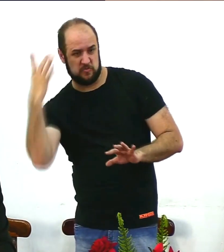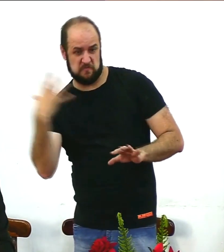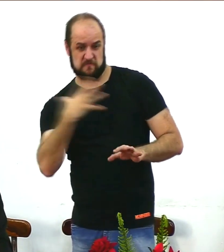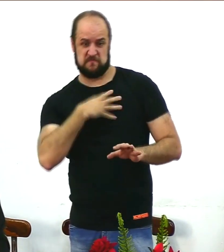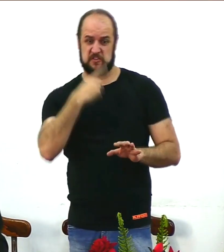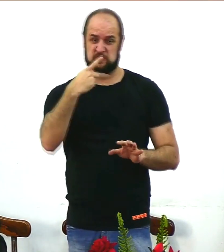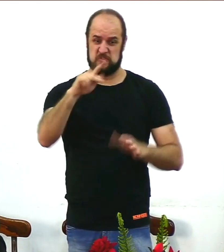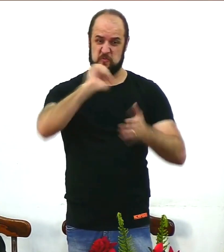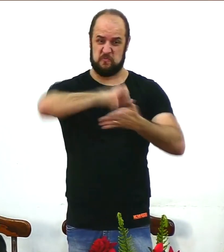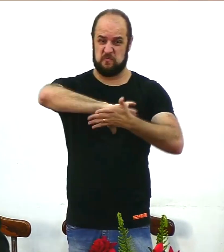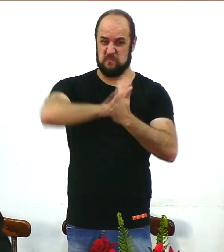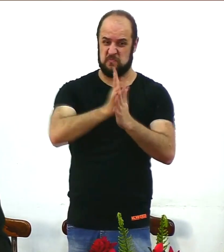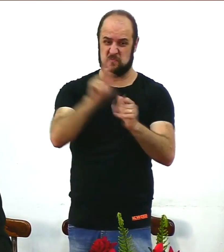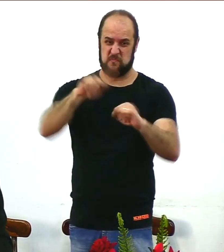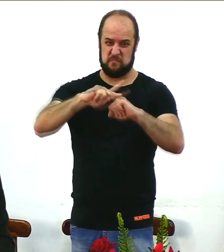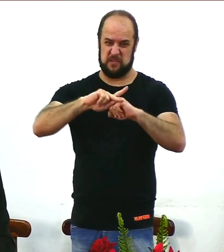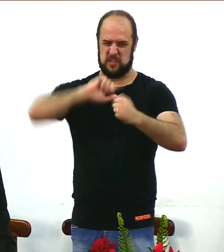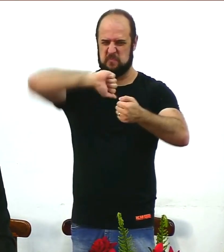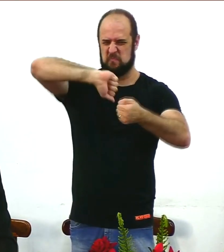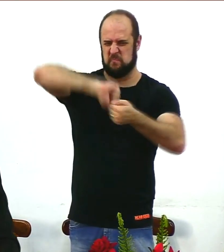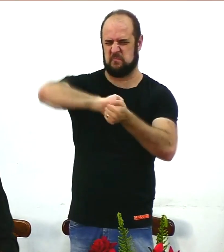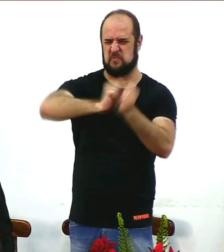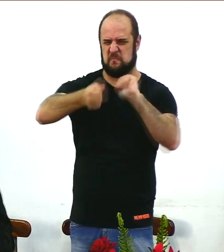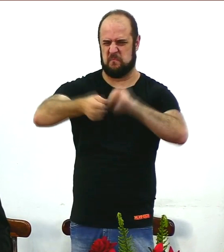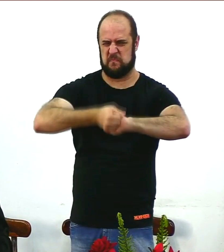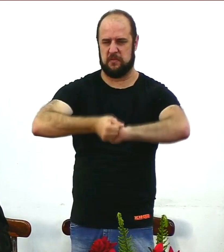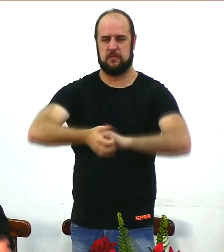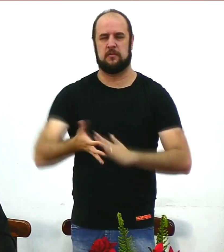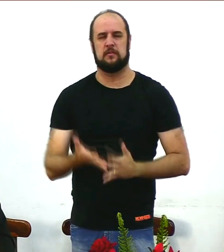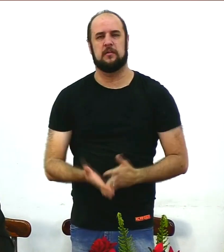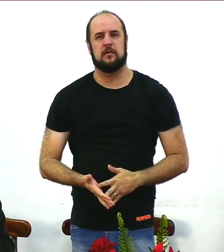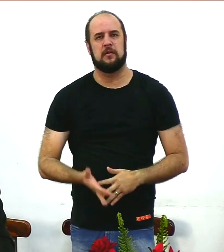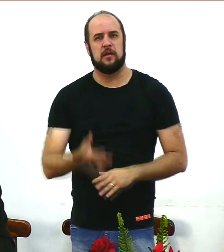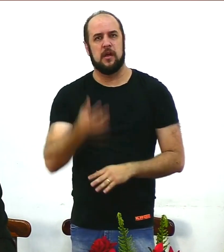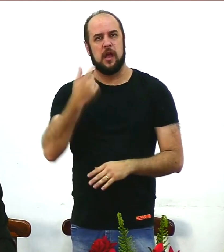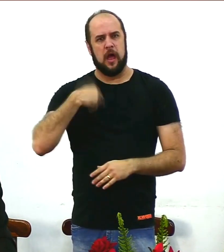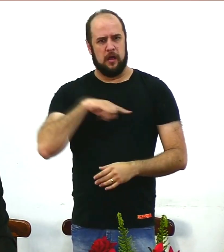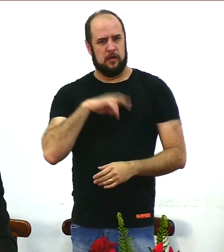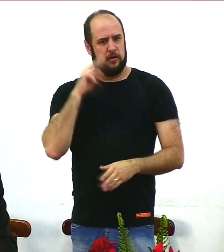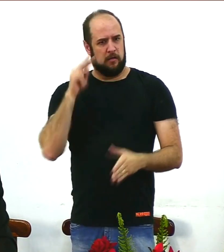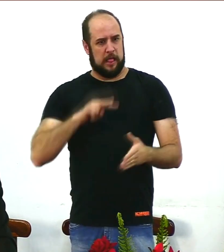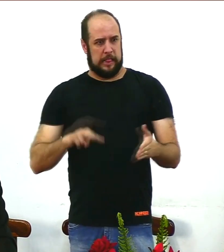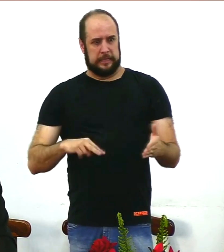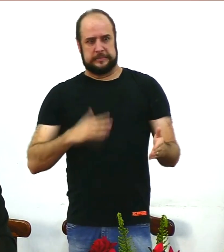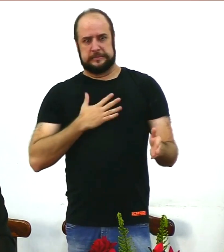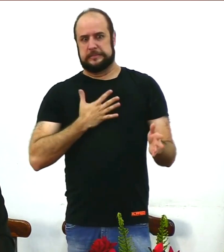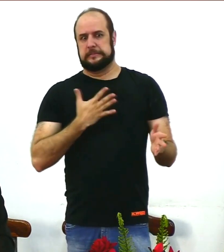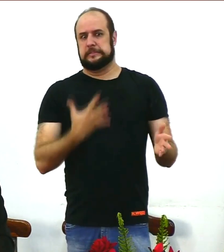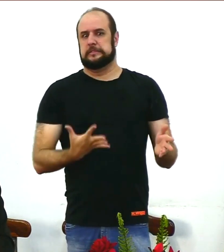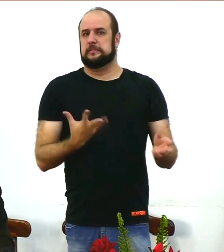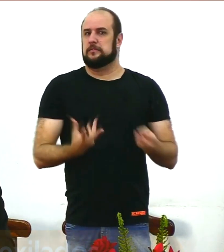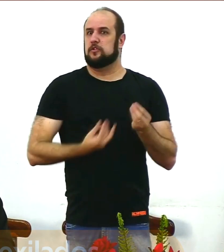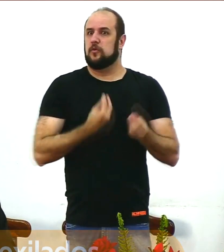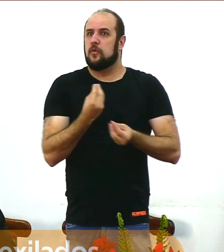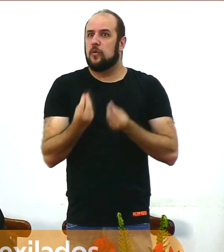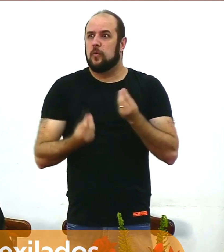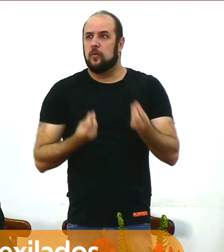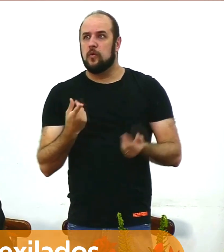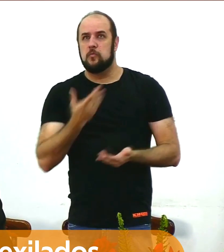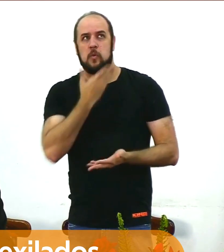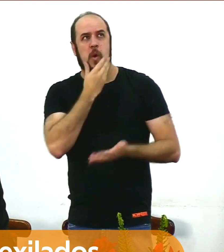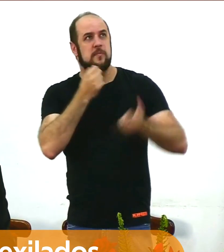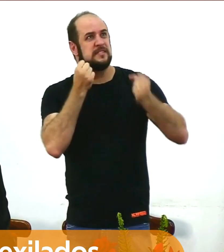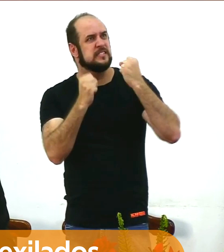altamente entristecido, tão triste que eles pedem que haja justiça, ou seja, é o que o salmista pede.